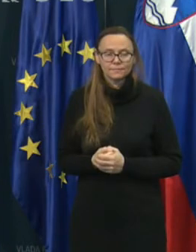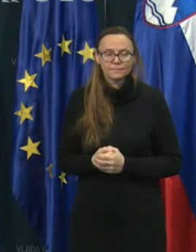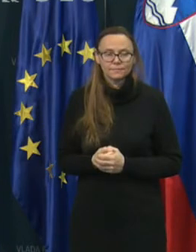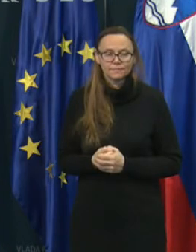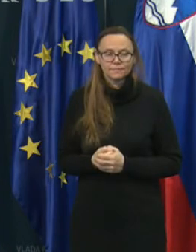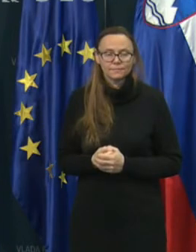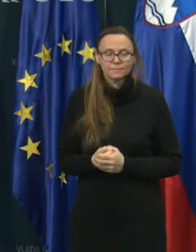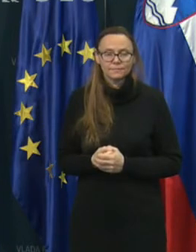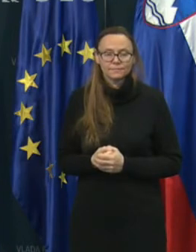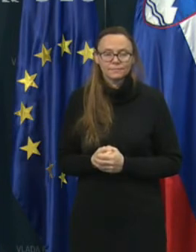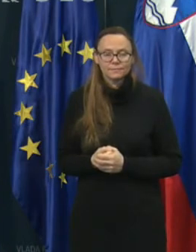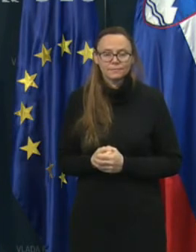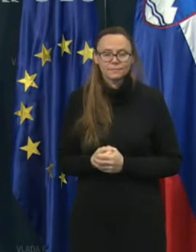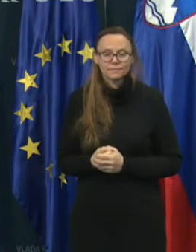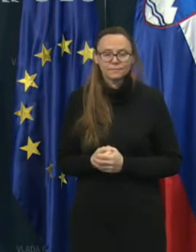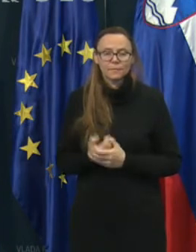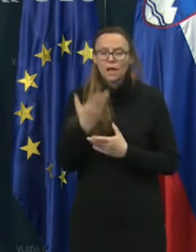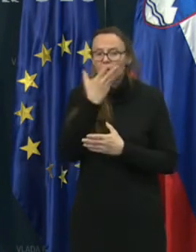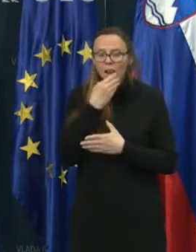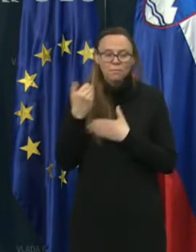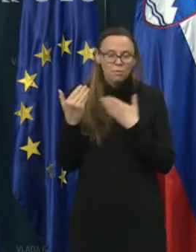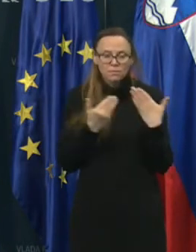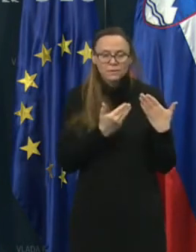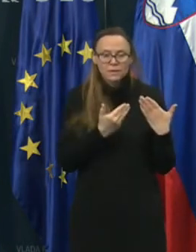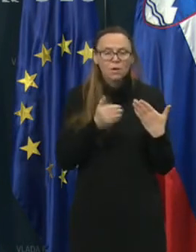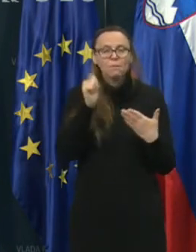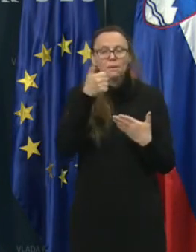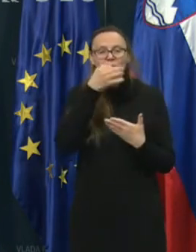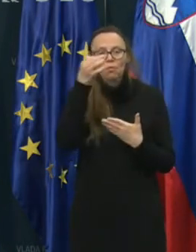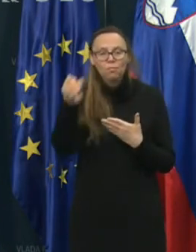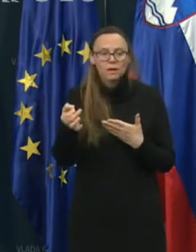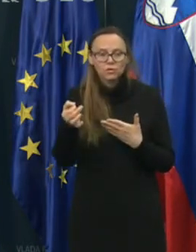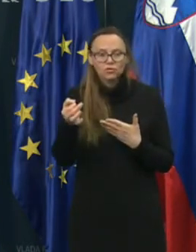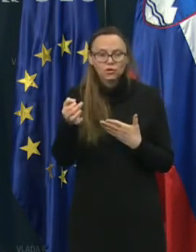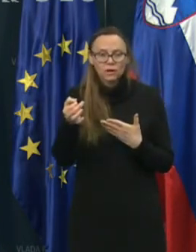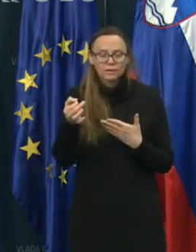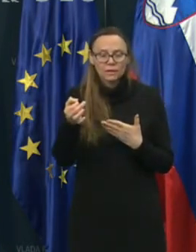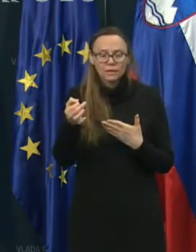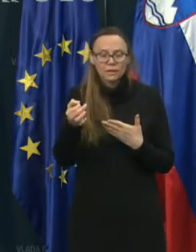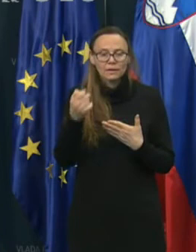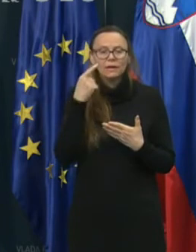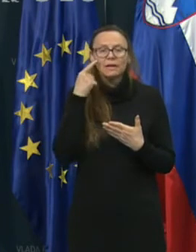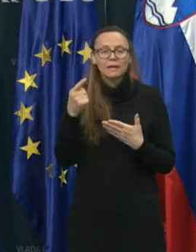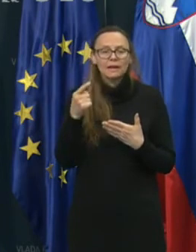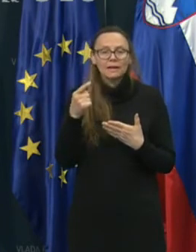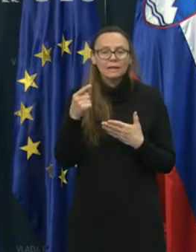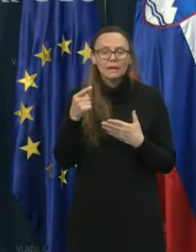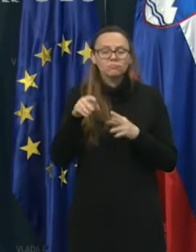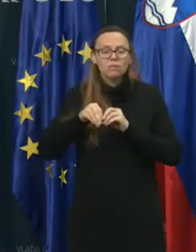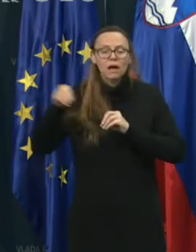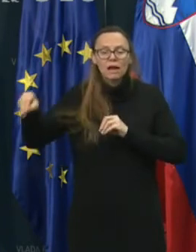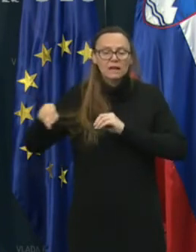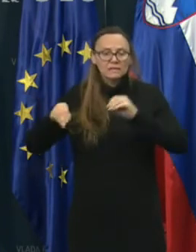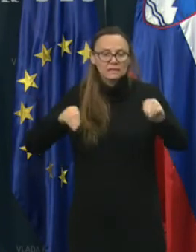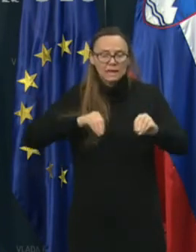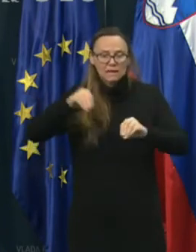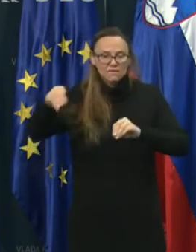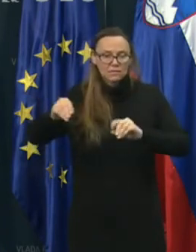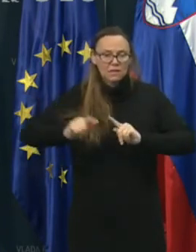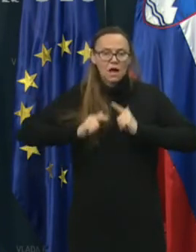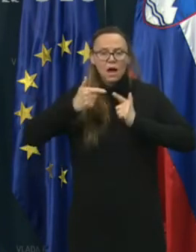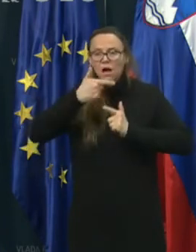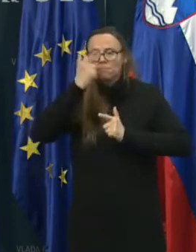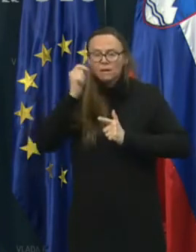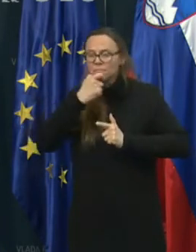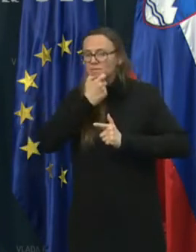Hvala lepa, lepo pozdravljeni. Torej, prvo vprašanje se tiče tega razseljevanja prebivalcev domov za starejše.